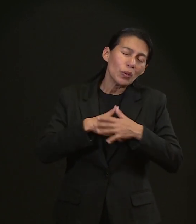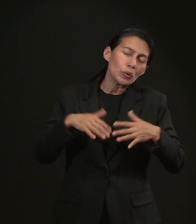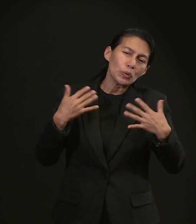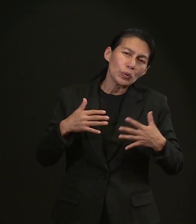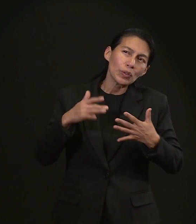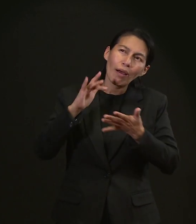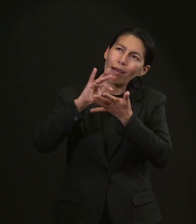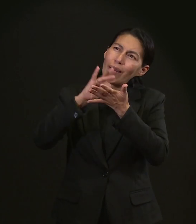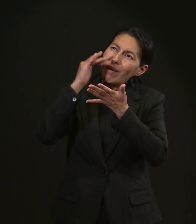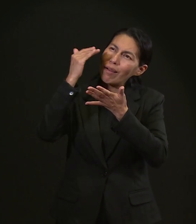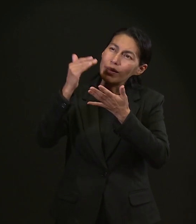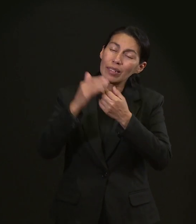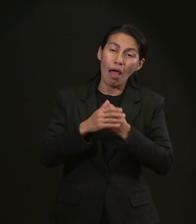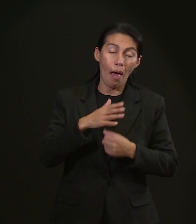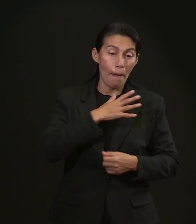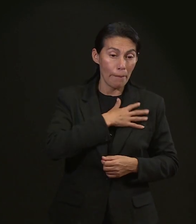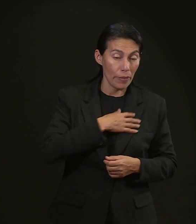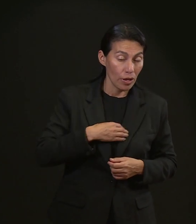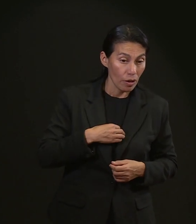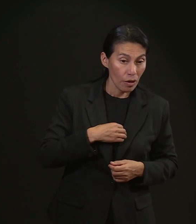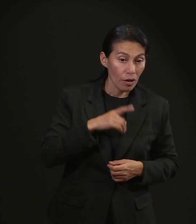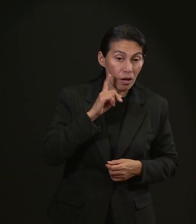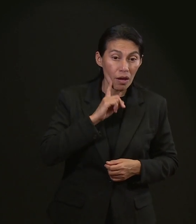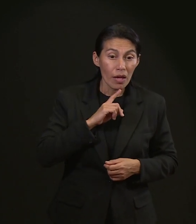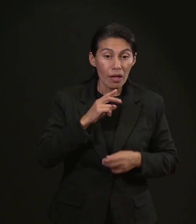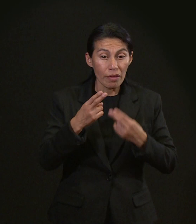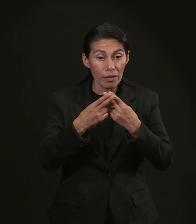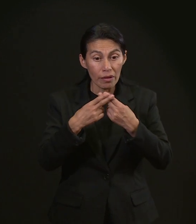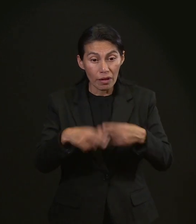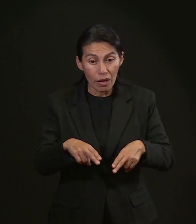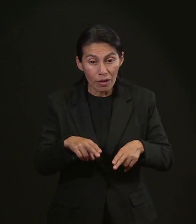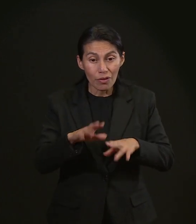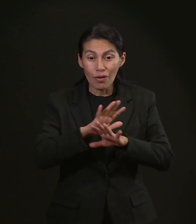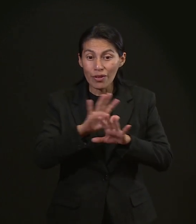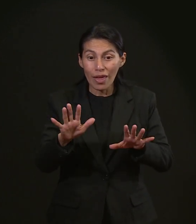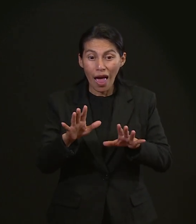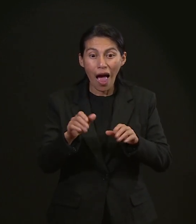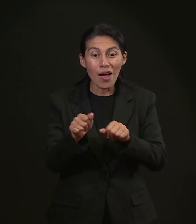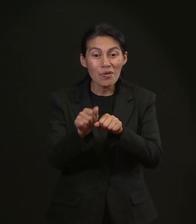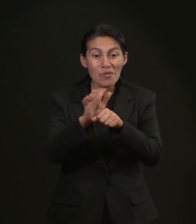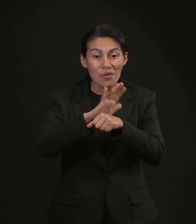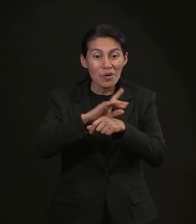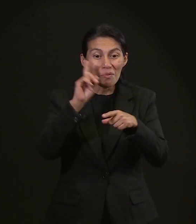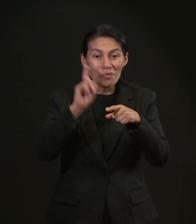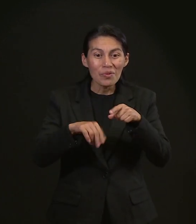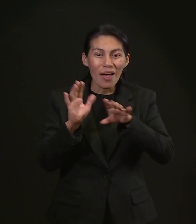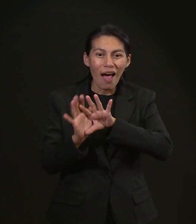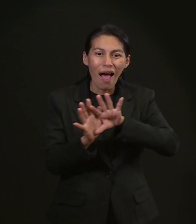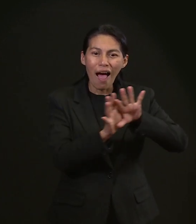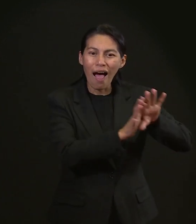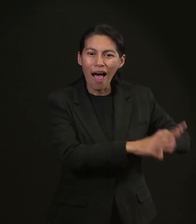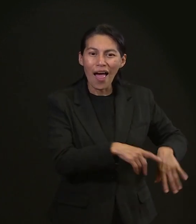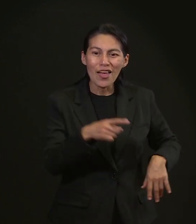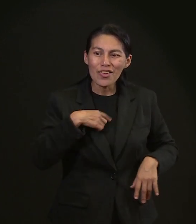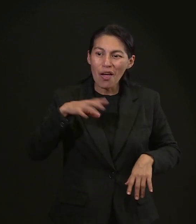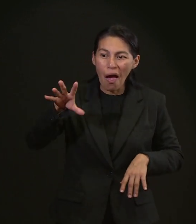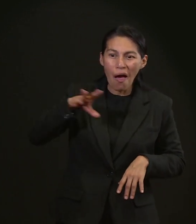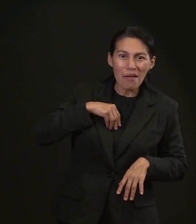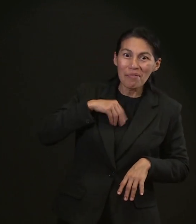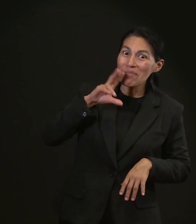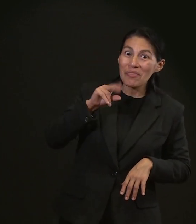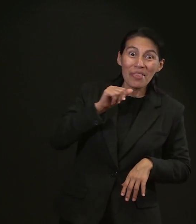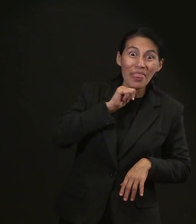mis nietos salieron adelante del amén y él me cubrió y no me contagié en gloria adiós